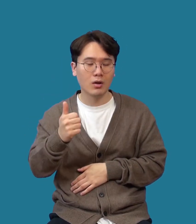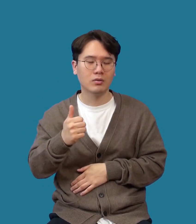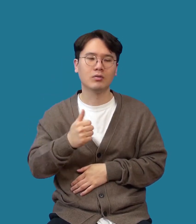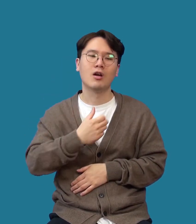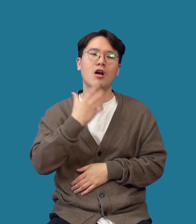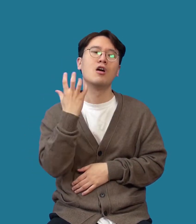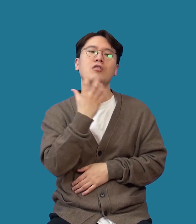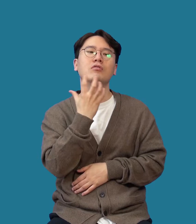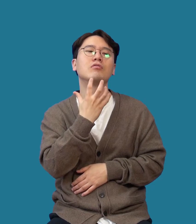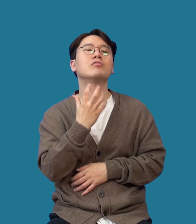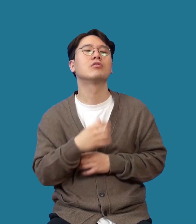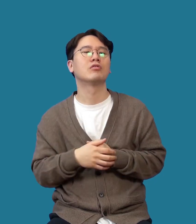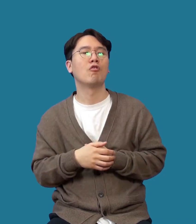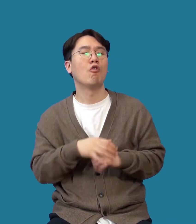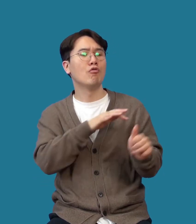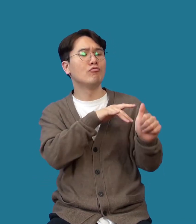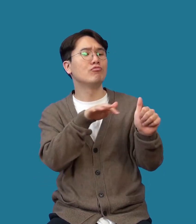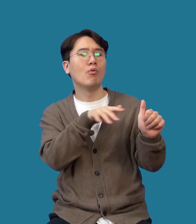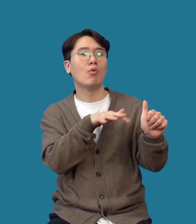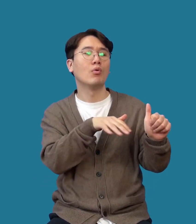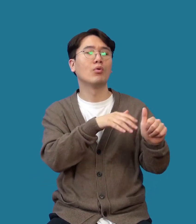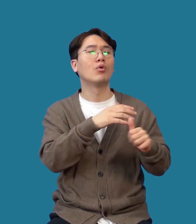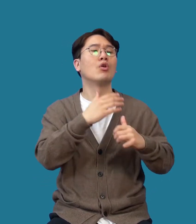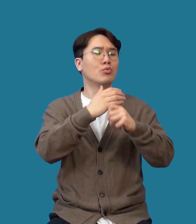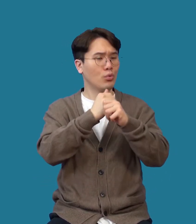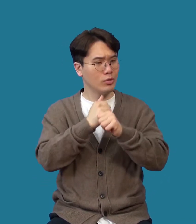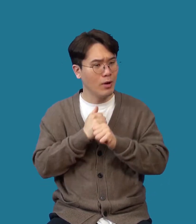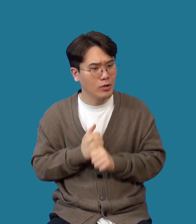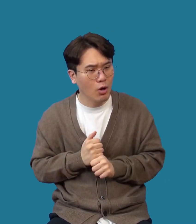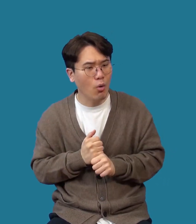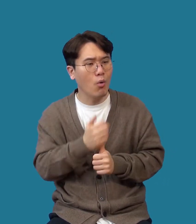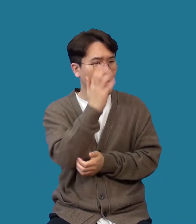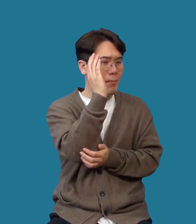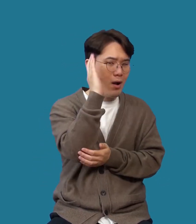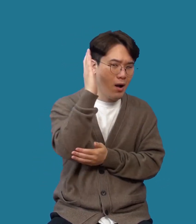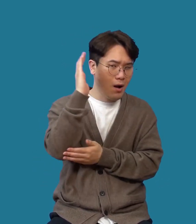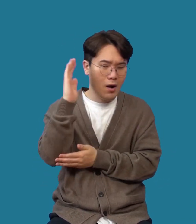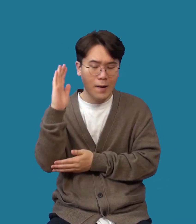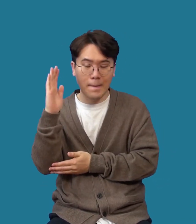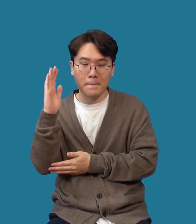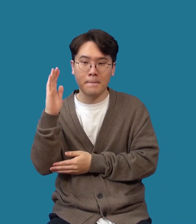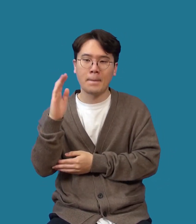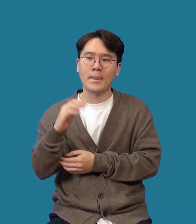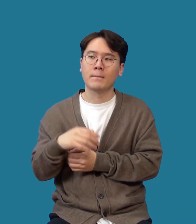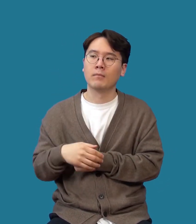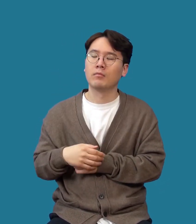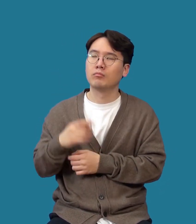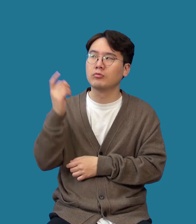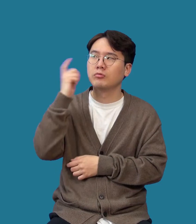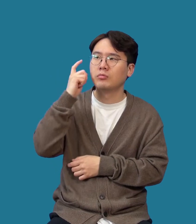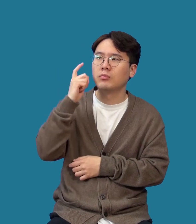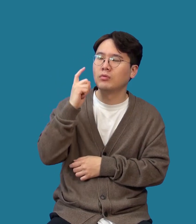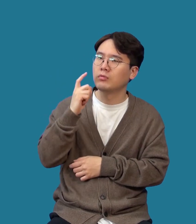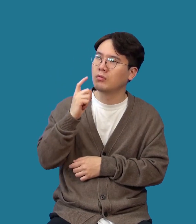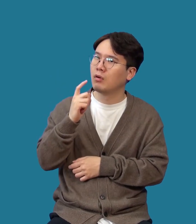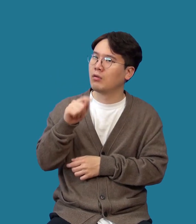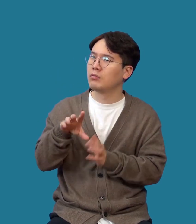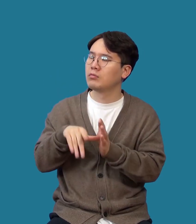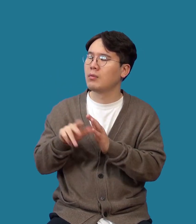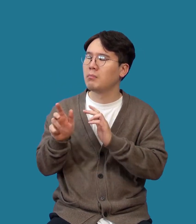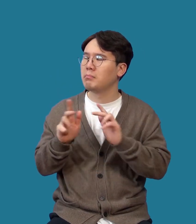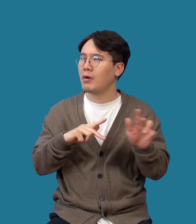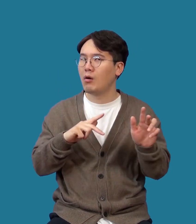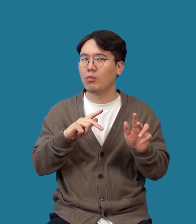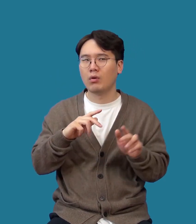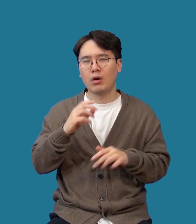거 조심하세요 하면 이상하게 그 순간에 그냥 이상한 상상과 그런 게